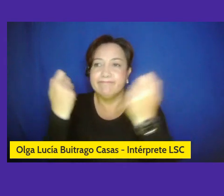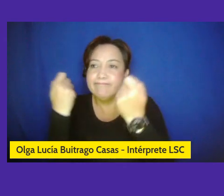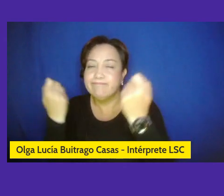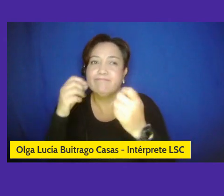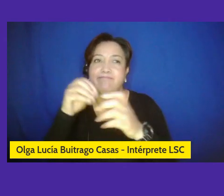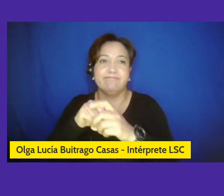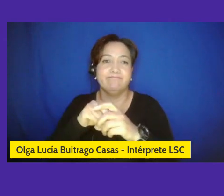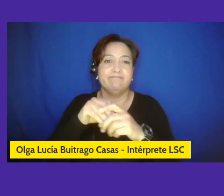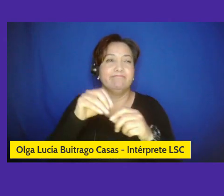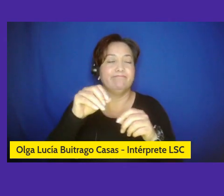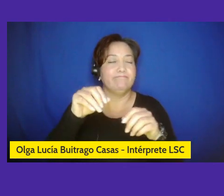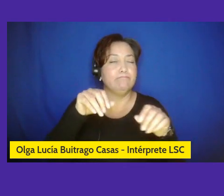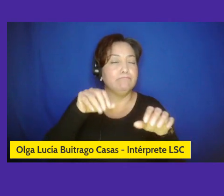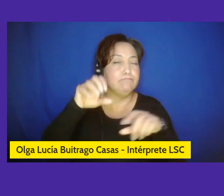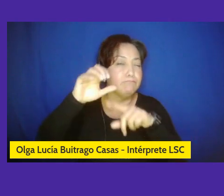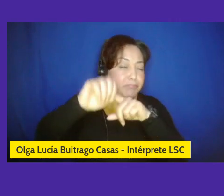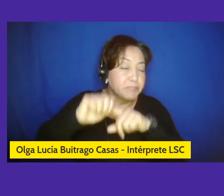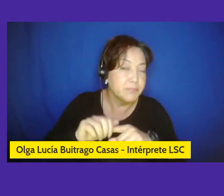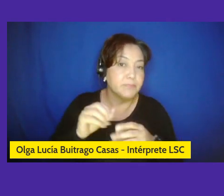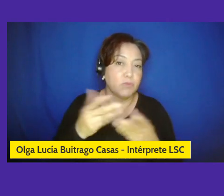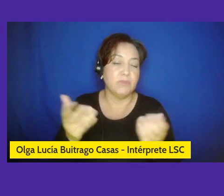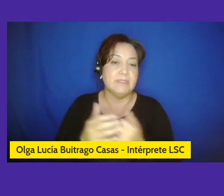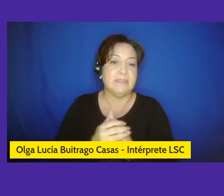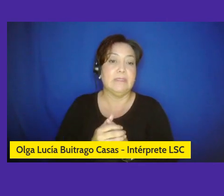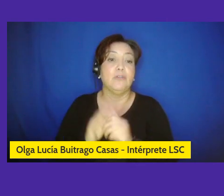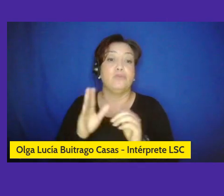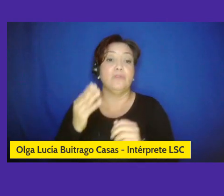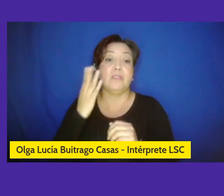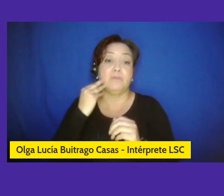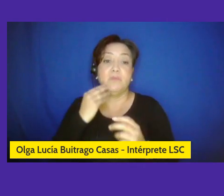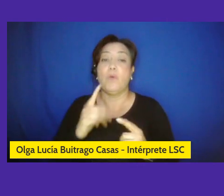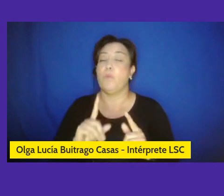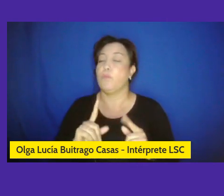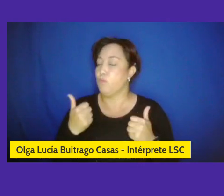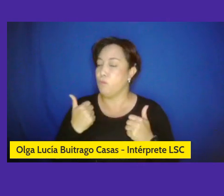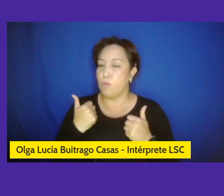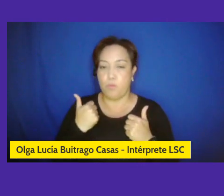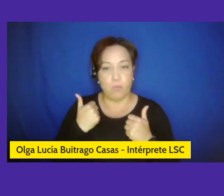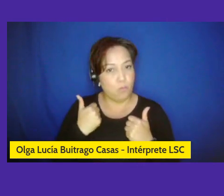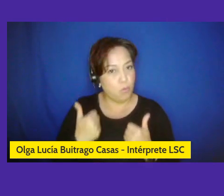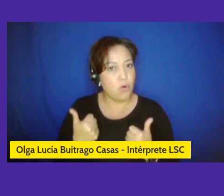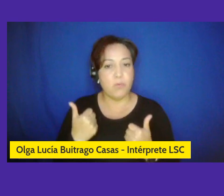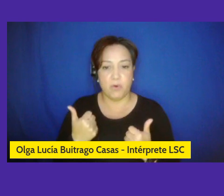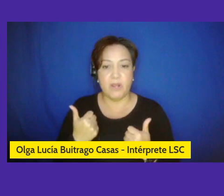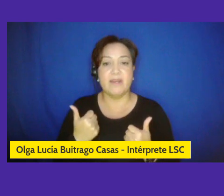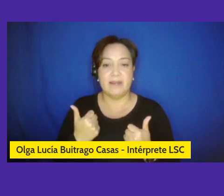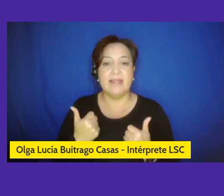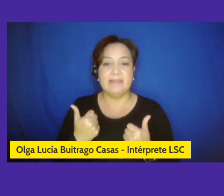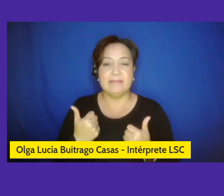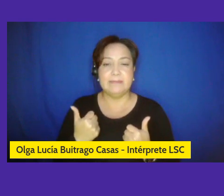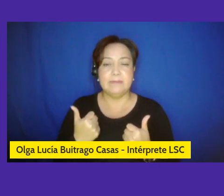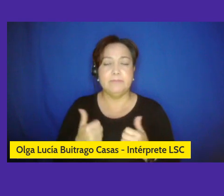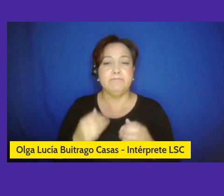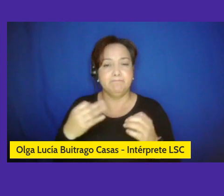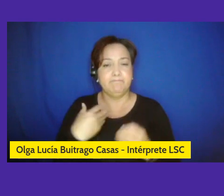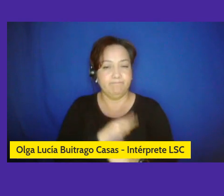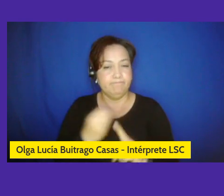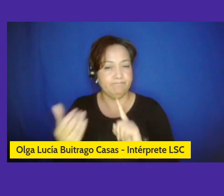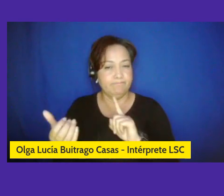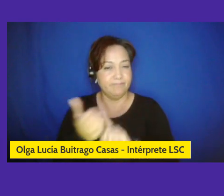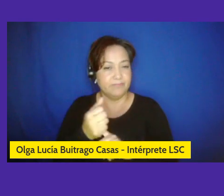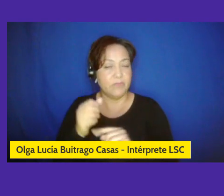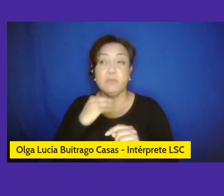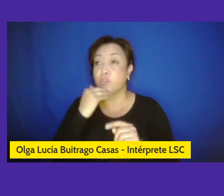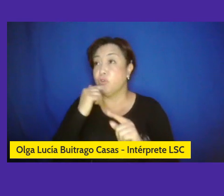verdad que la experiencia fue muy buena, muy buena. Y nos dimos cuenta, no sé cómo es Colombia, pero por ahí en